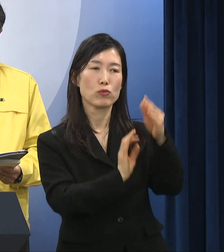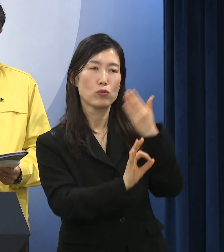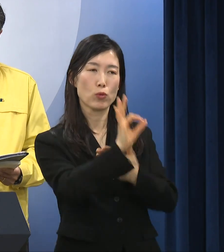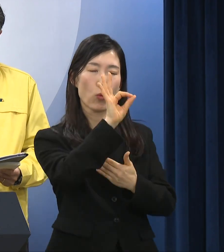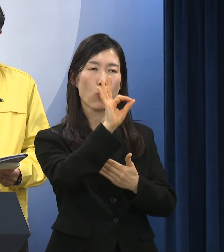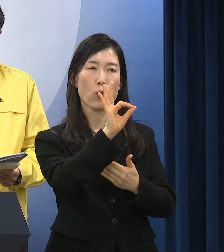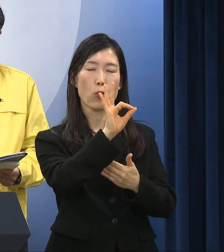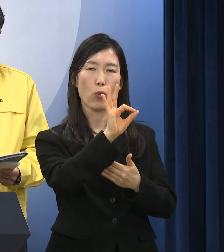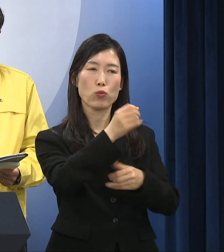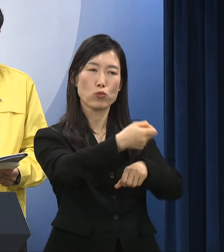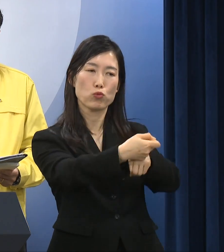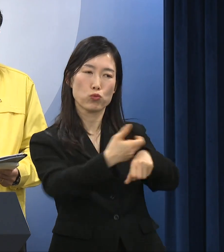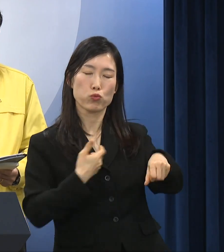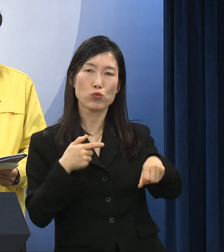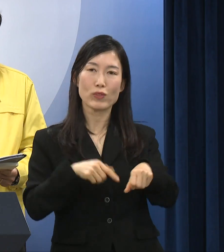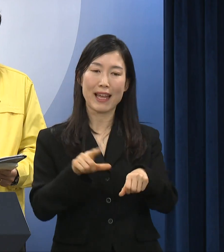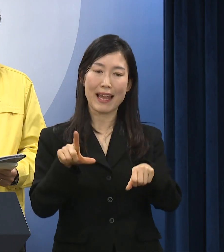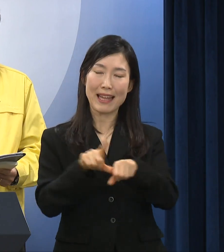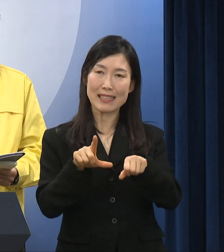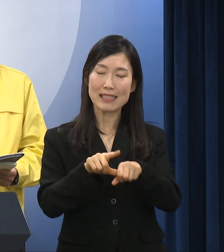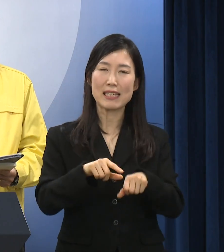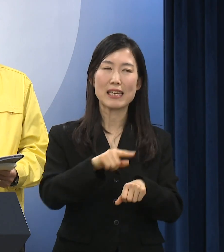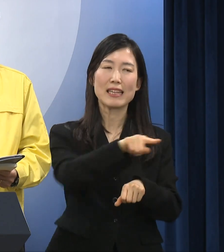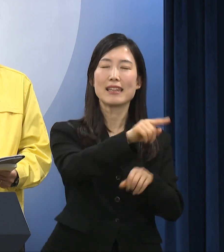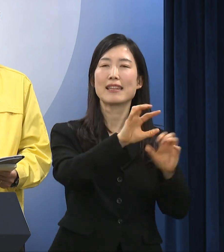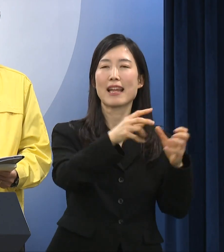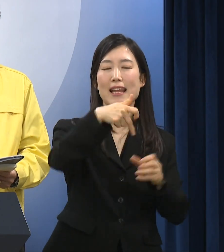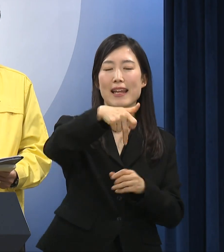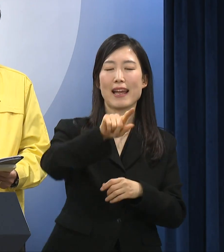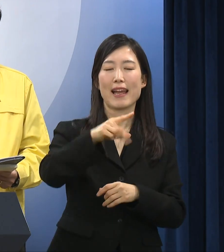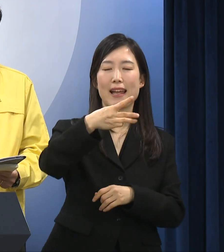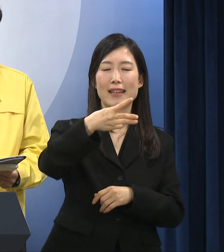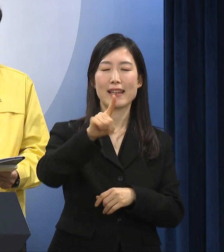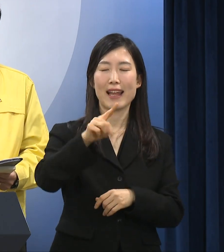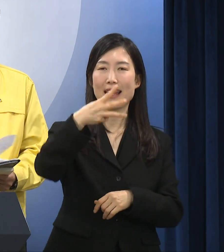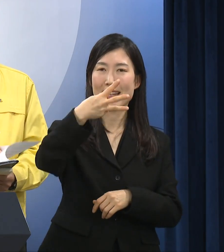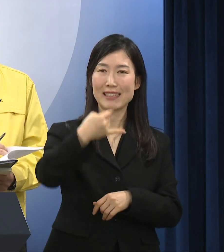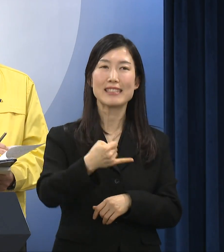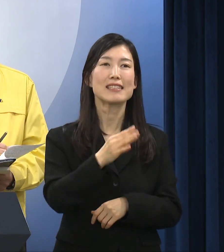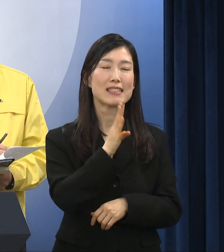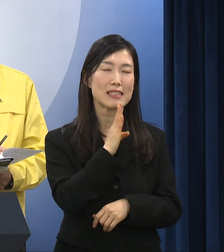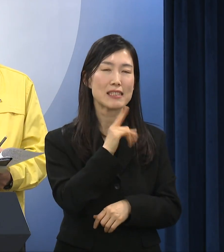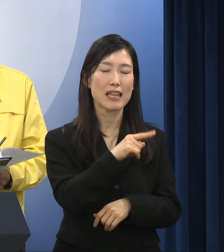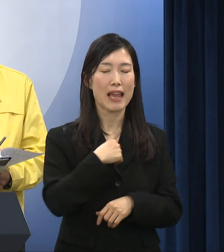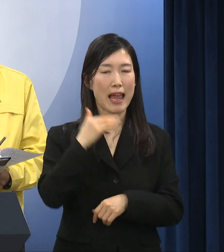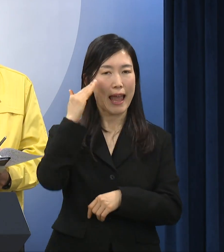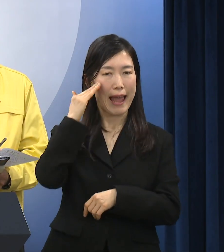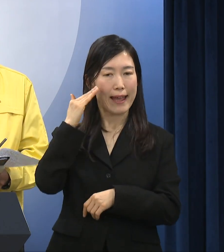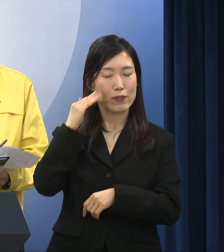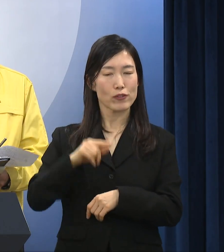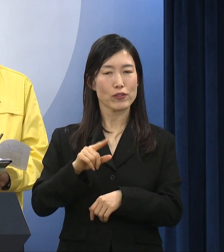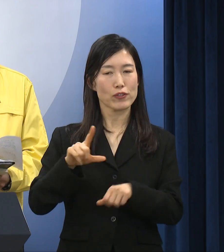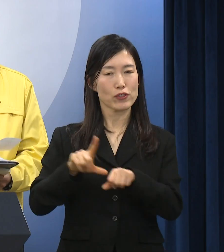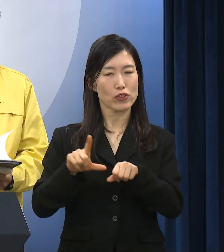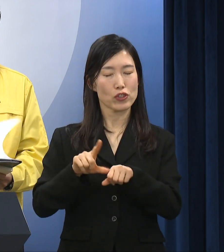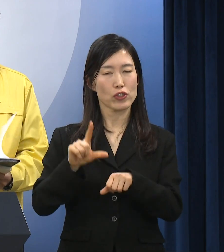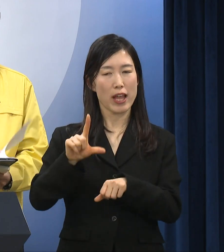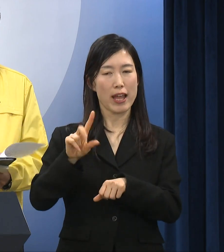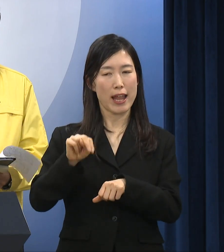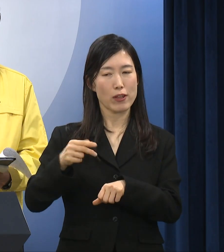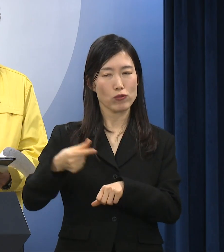중동산 LNG가 카타르에서 들어오는데 중동산이 우리나라 가스 LNG에서 차지하는